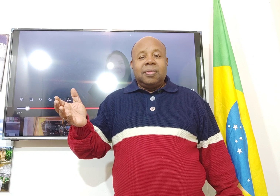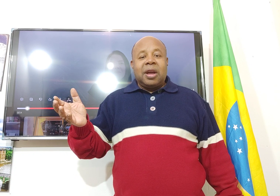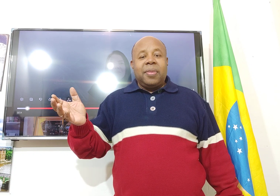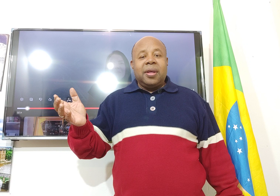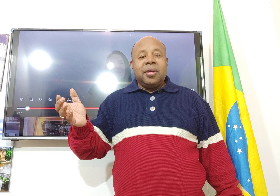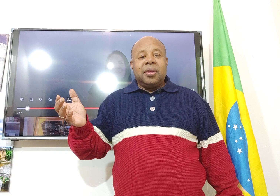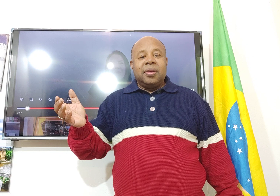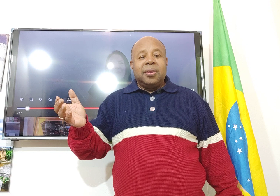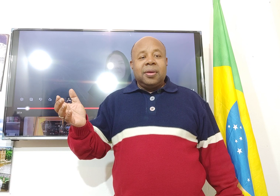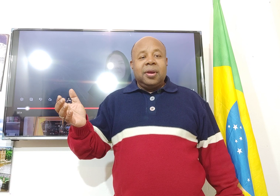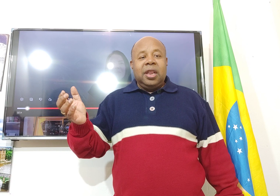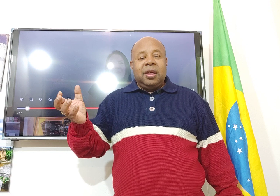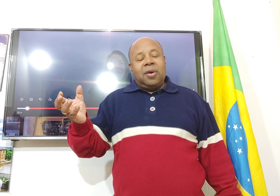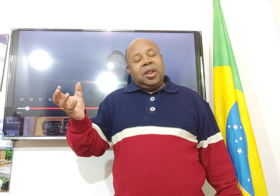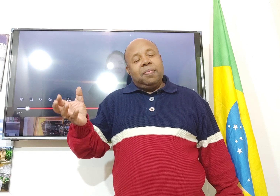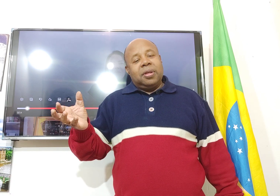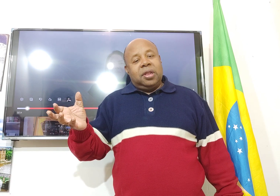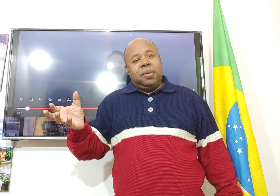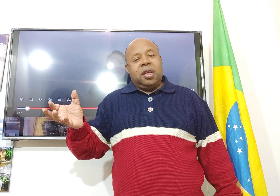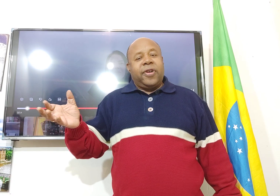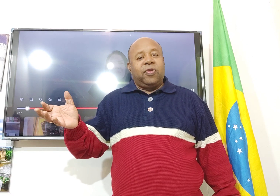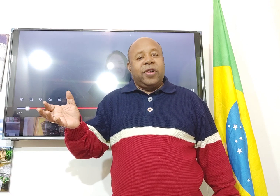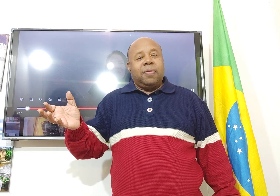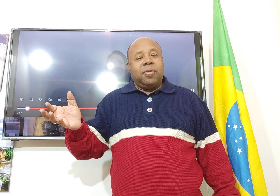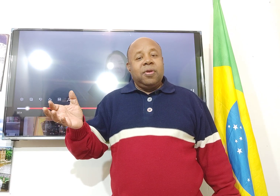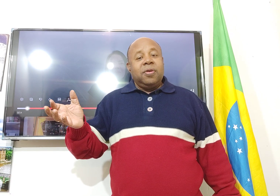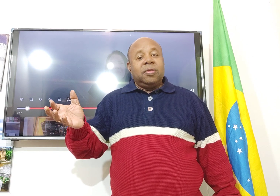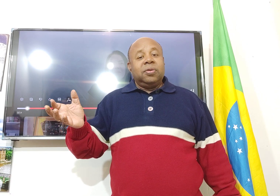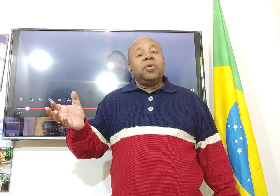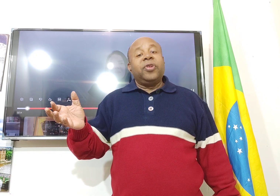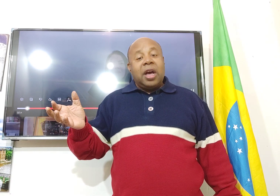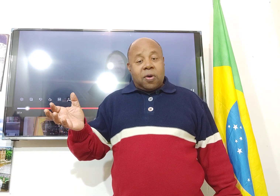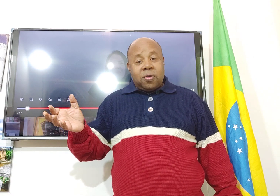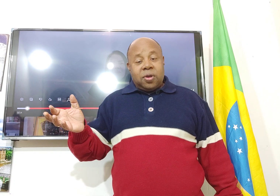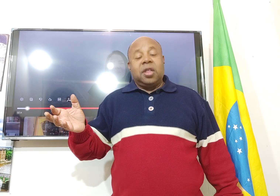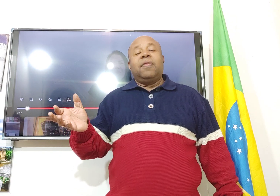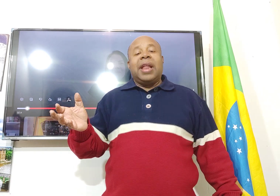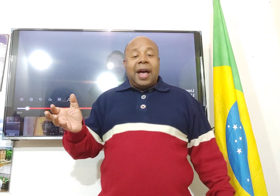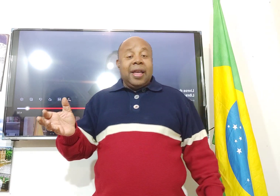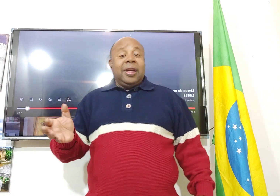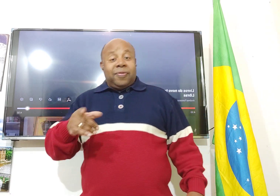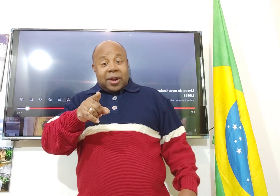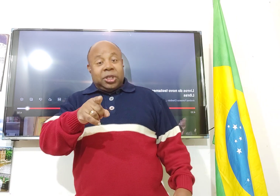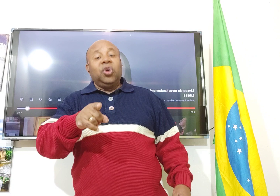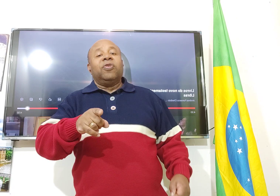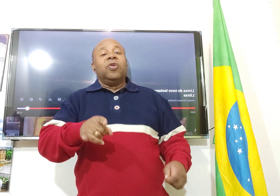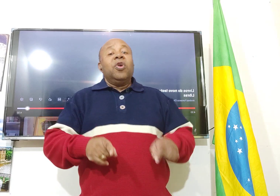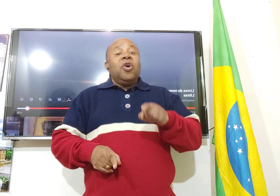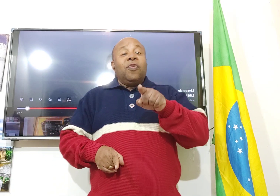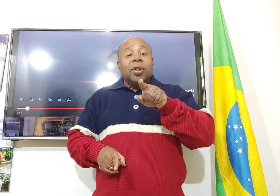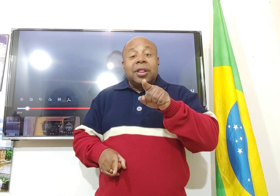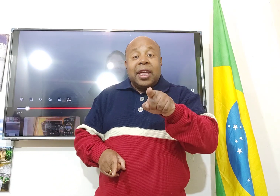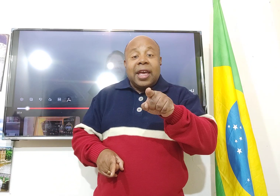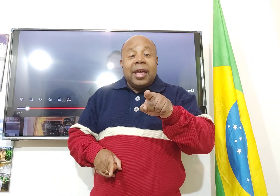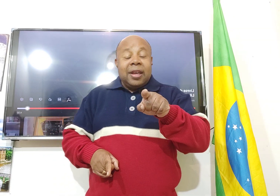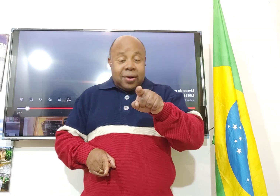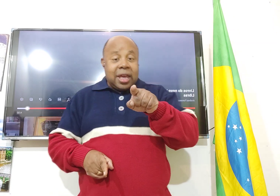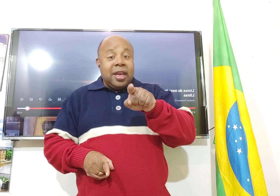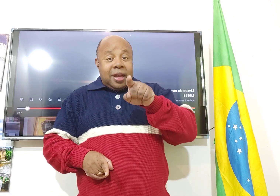Não, mas... Libras. Libras, o que a gente faz com o verbo? No final. Então, vamos lá. Vamos lá de novo. Você